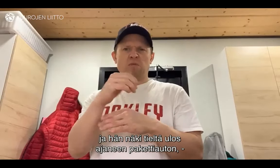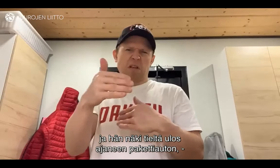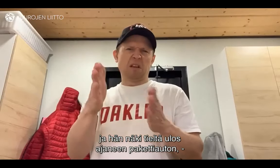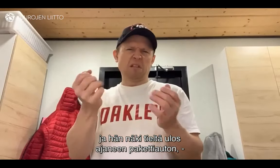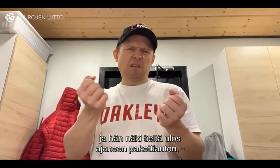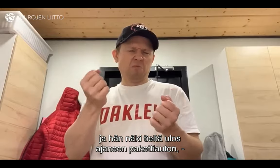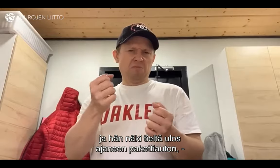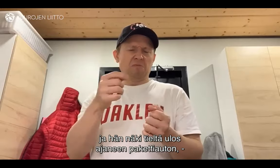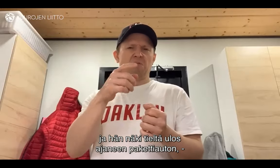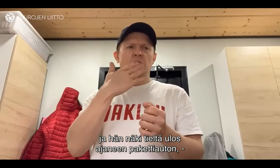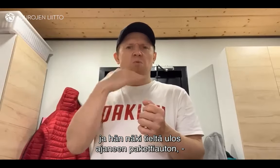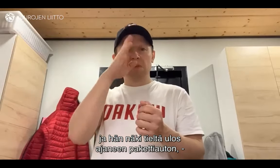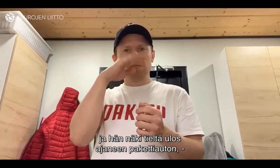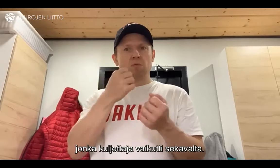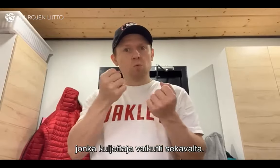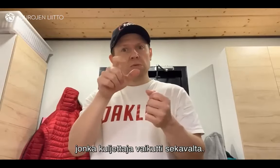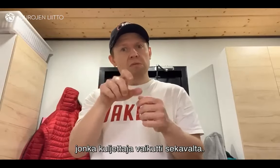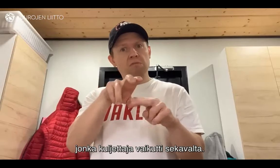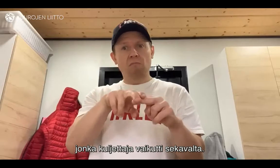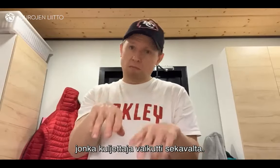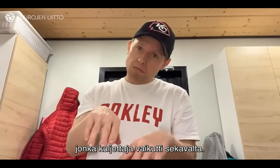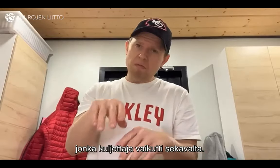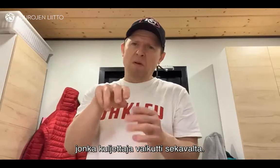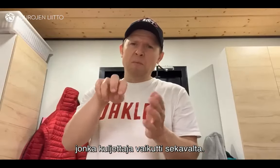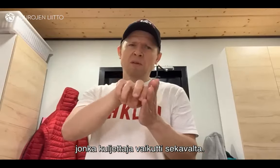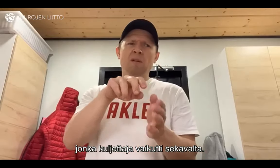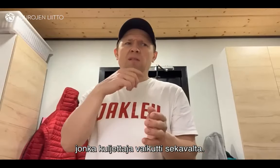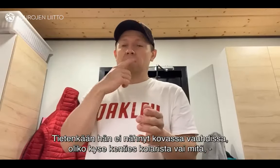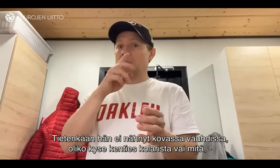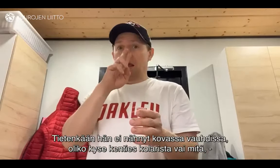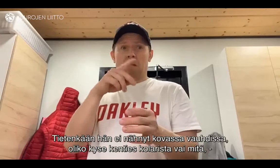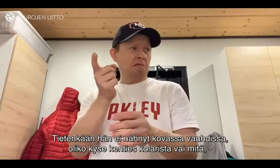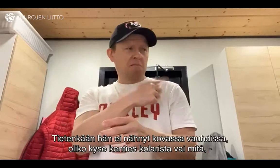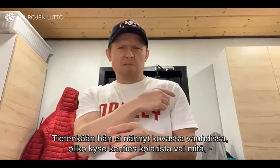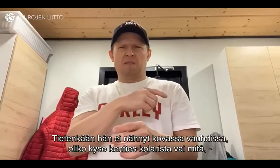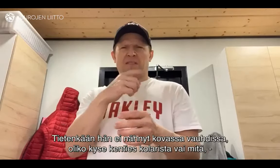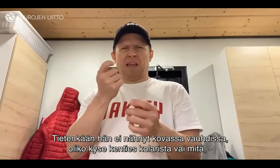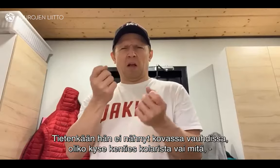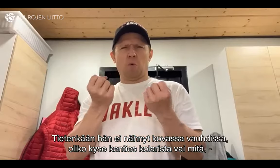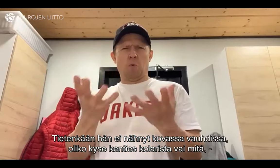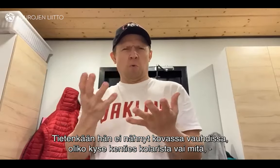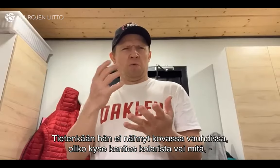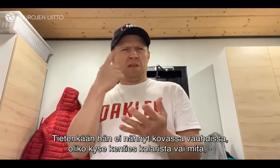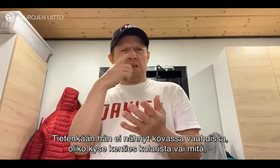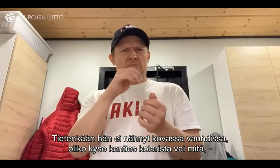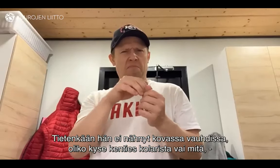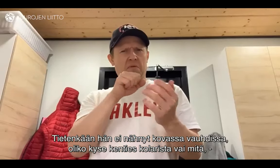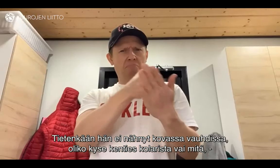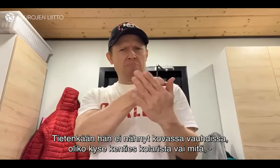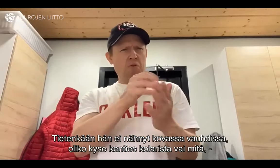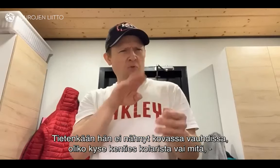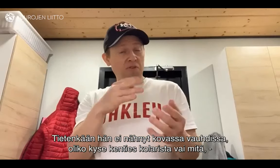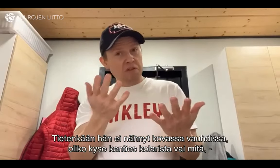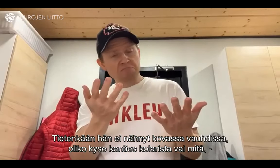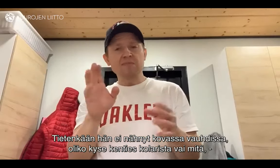Ja hän näki tieltä ulos ajaneen pakettiauton, jonka kuljettaja vaikutti sekavalta. Tietenkään hän ei